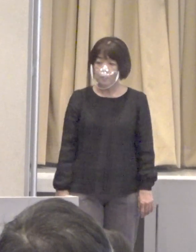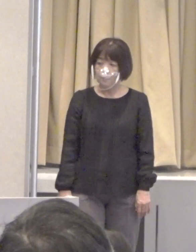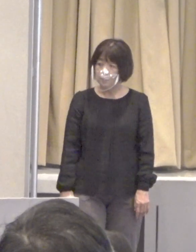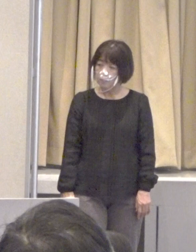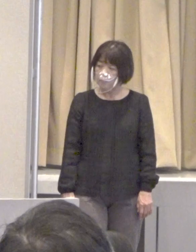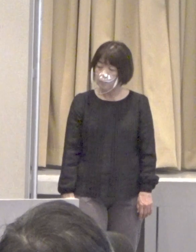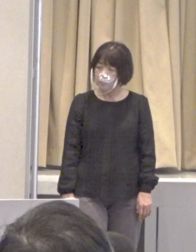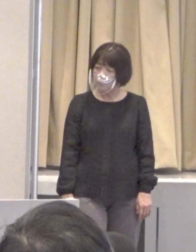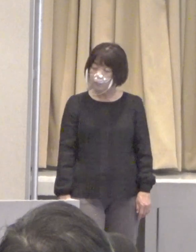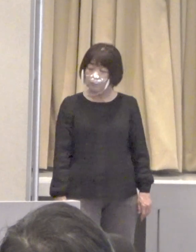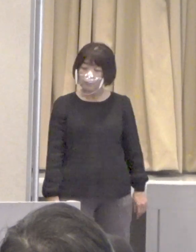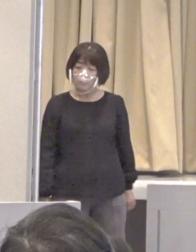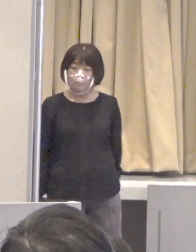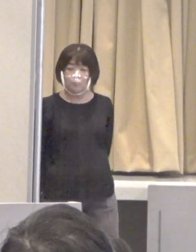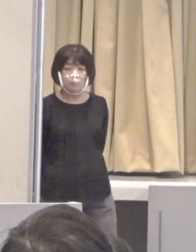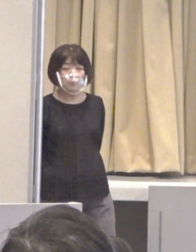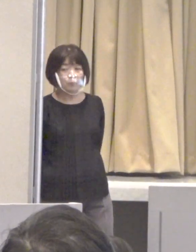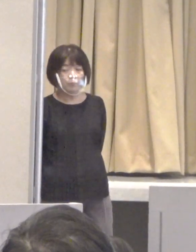あ、いかがでしょうか。